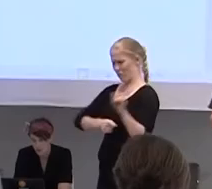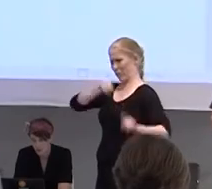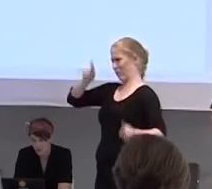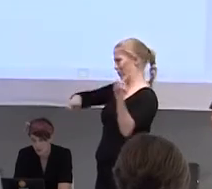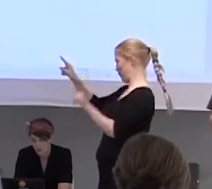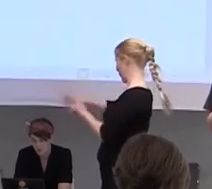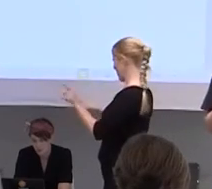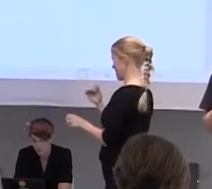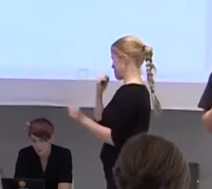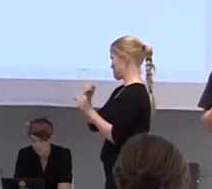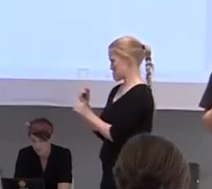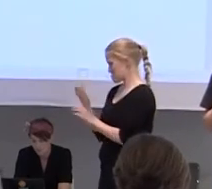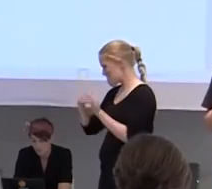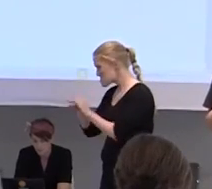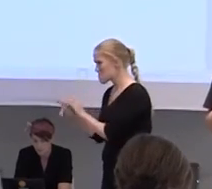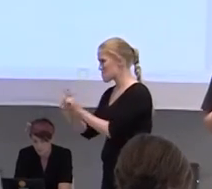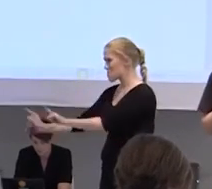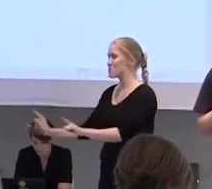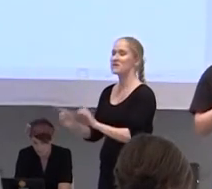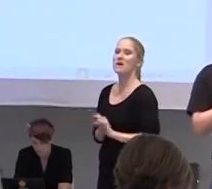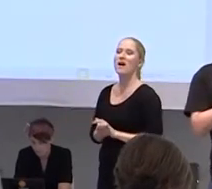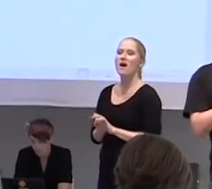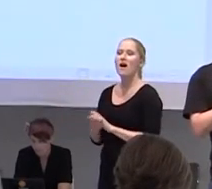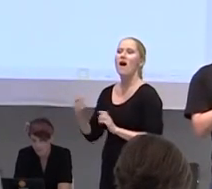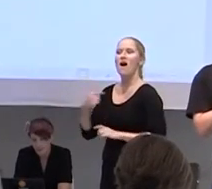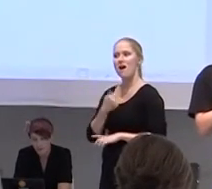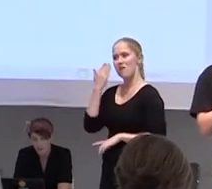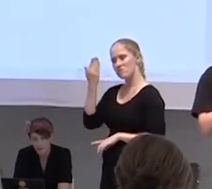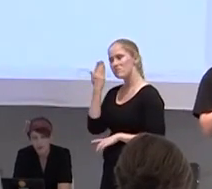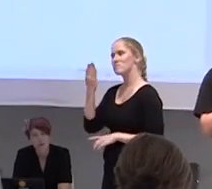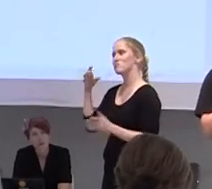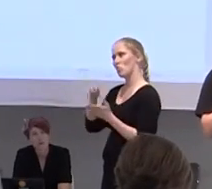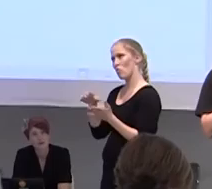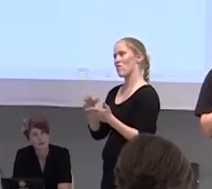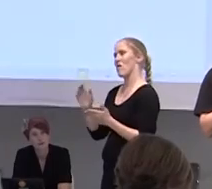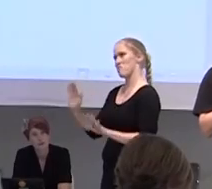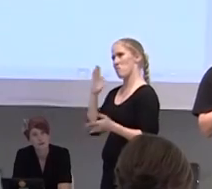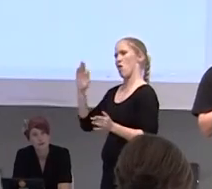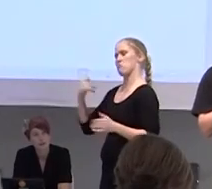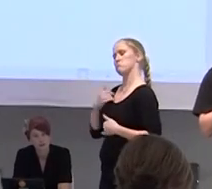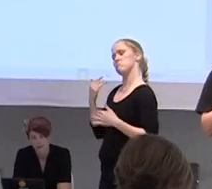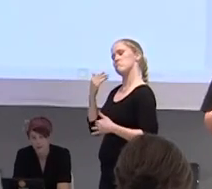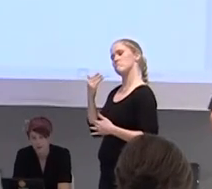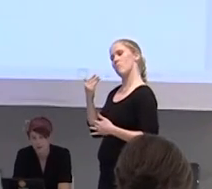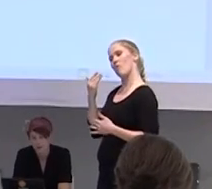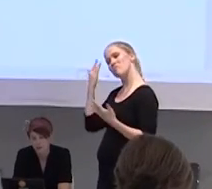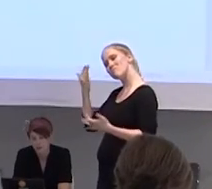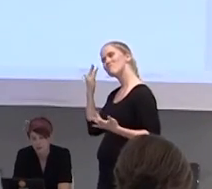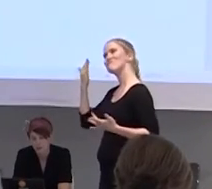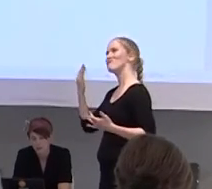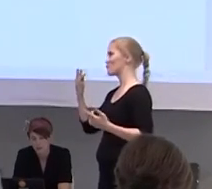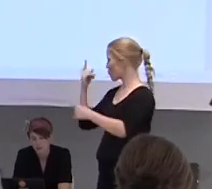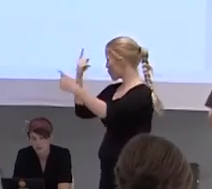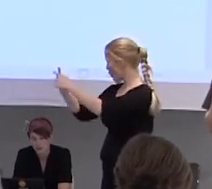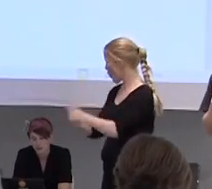lidí, kteří do toho mají co mluvit. Přestože jsme byli relativně pozitivně naladěná skupina, protože jsme měli řešit to,